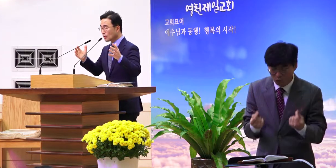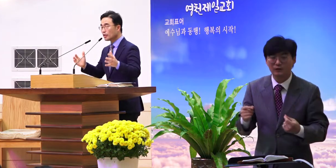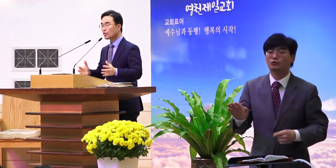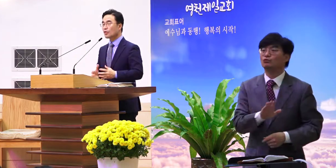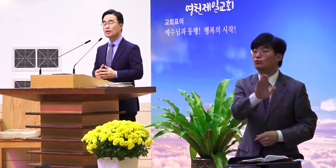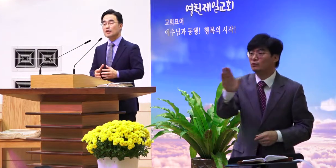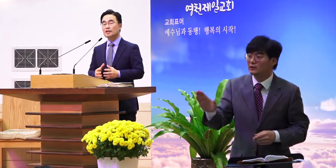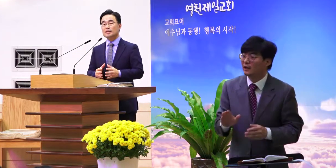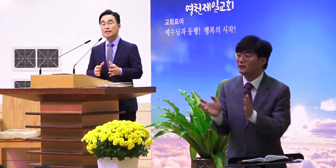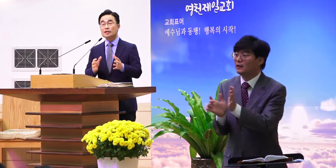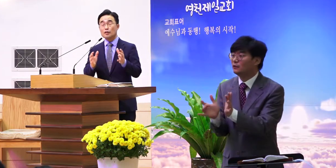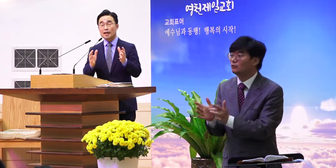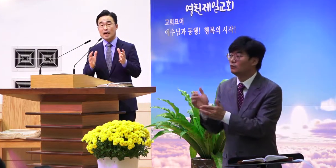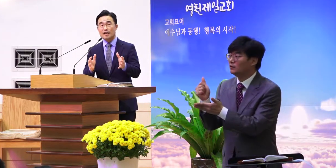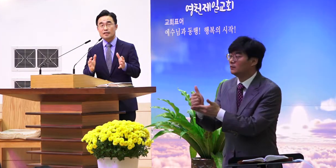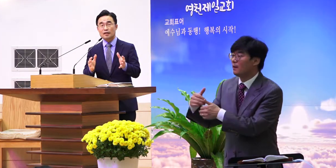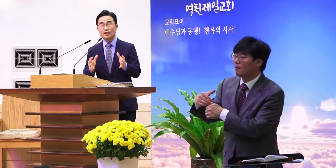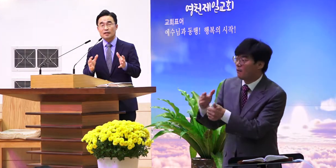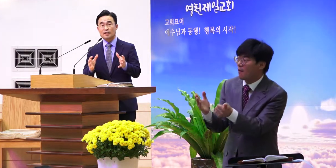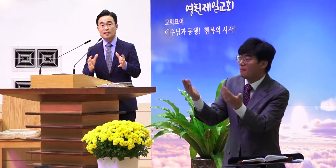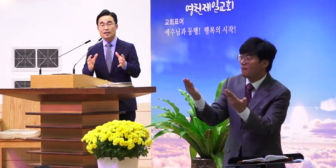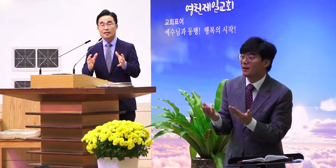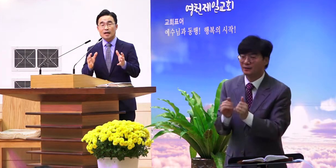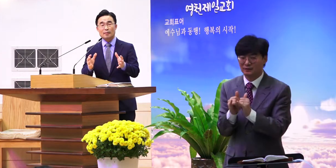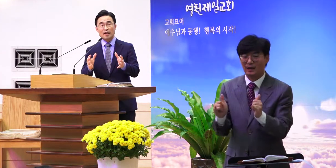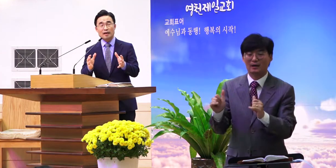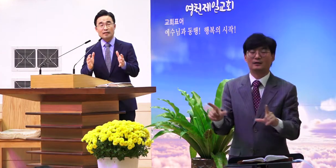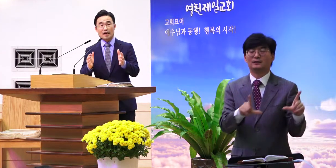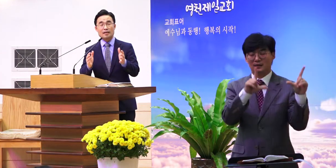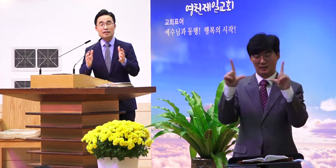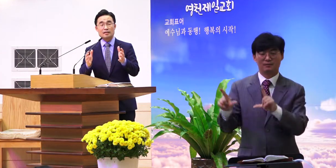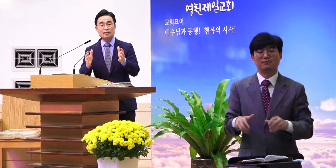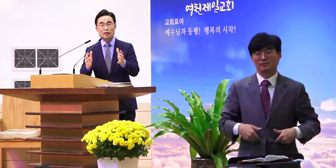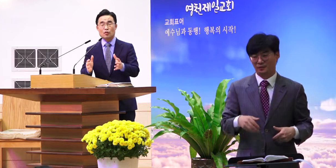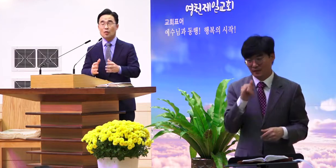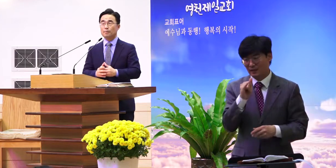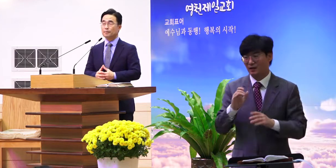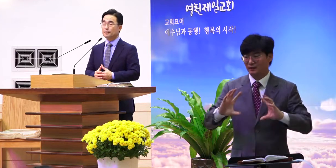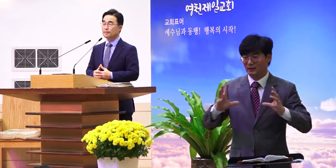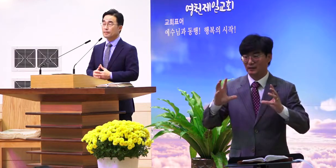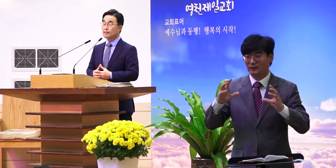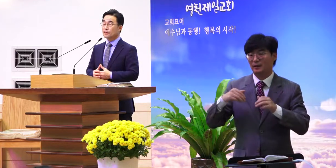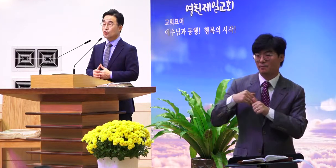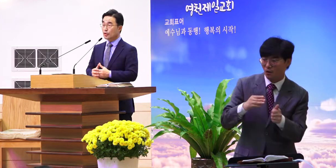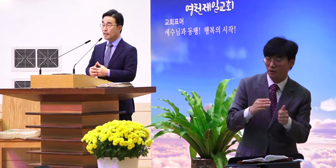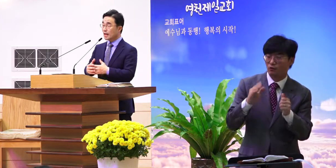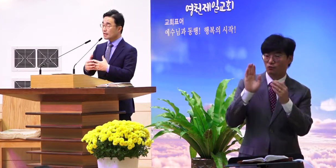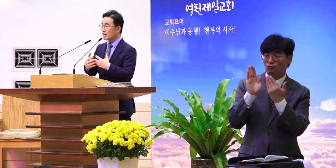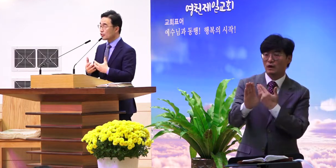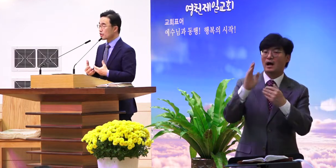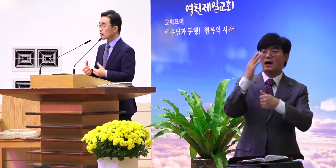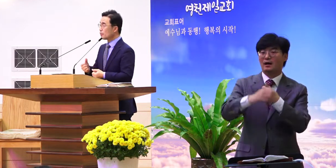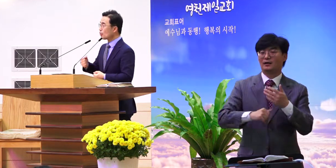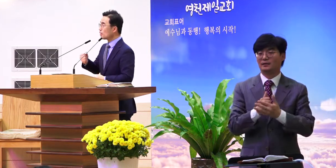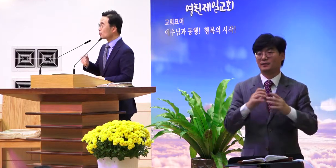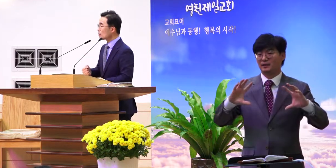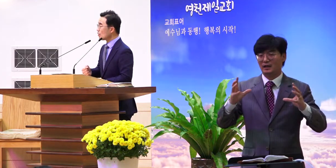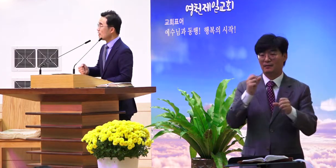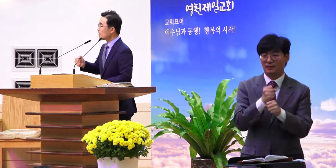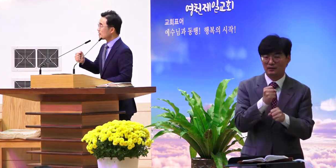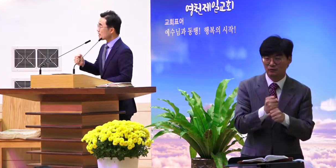주시는 그 권능으로 세상 속에 나아가서 하나님의 나라를 세우고 주님이 나를 살려주신 그